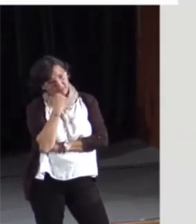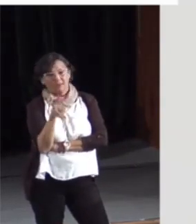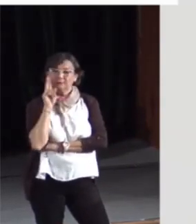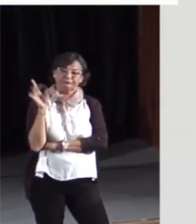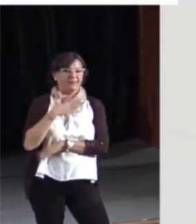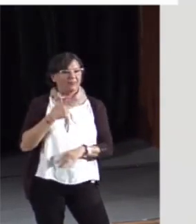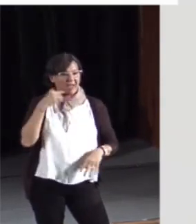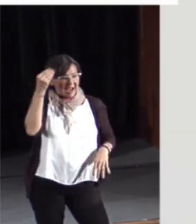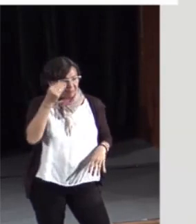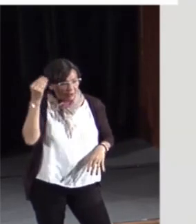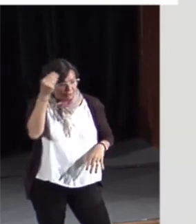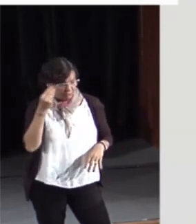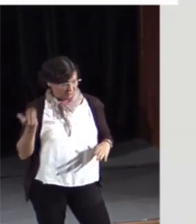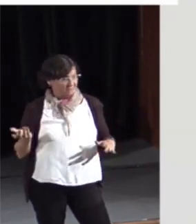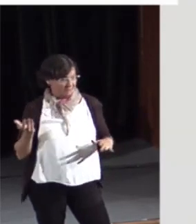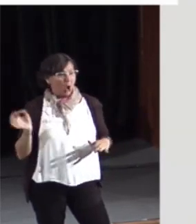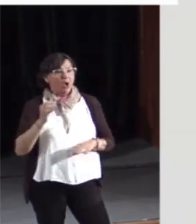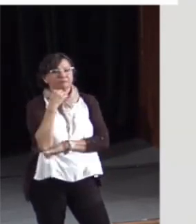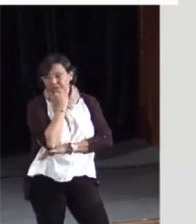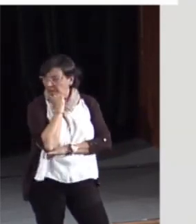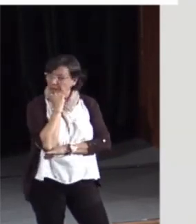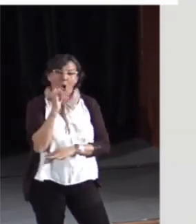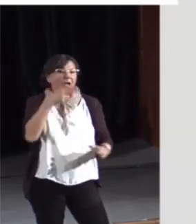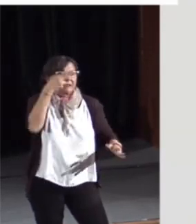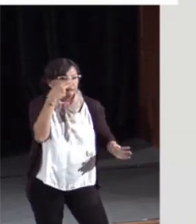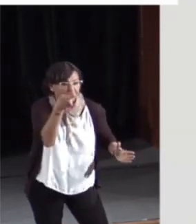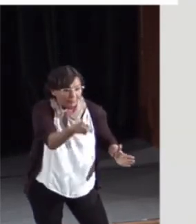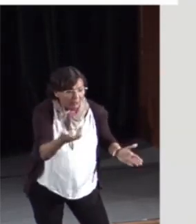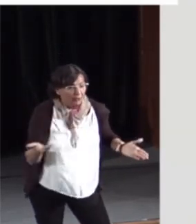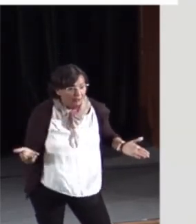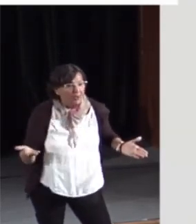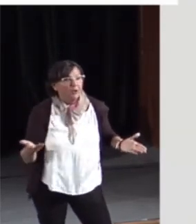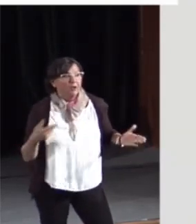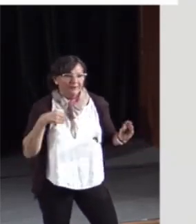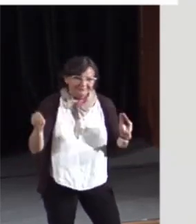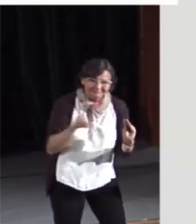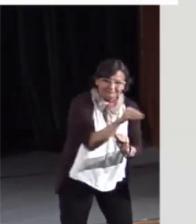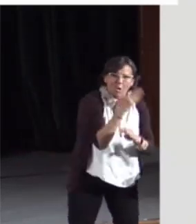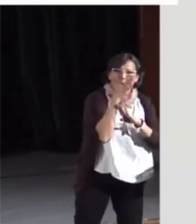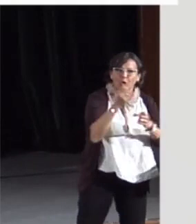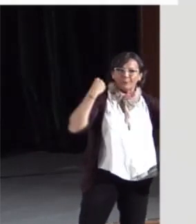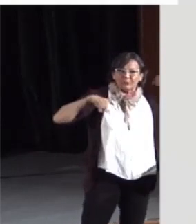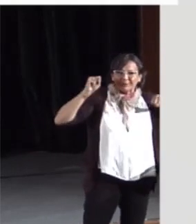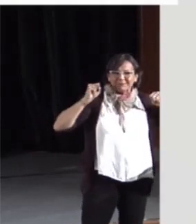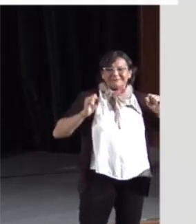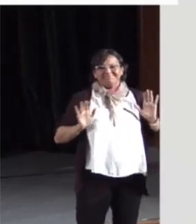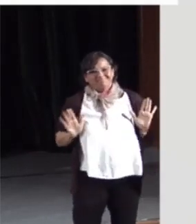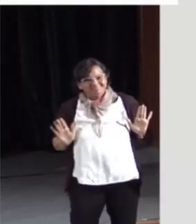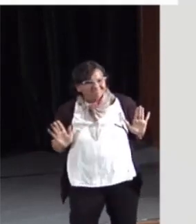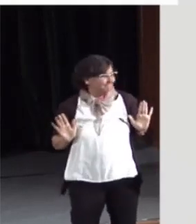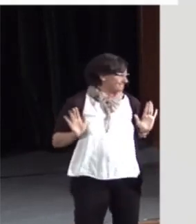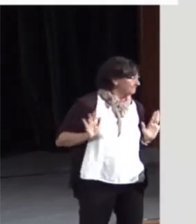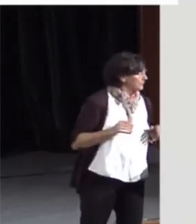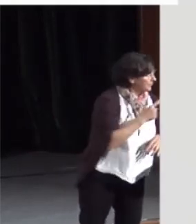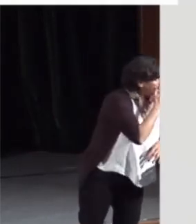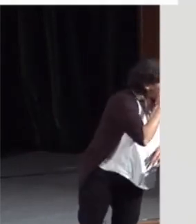o un gesto, como por ejemplo este que veis aquí. Estoy aburrido o tengo poco interés. ¿Está